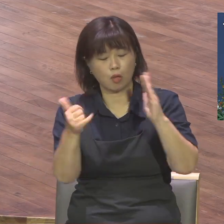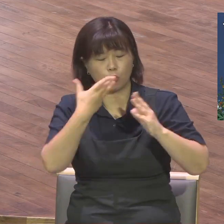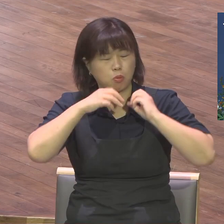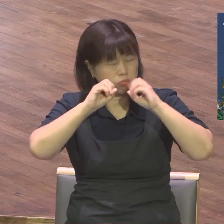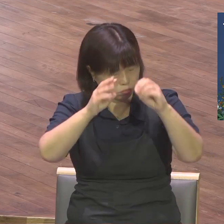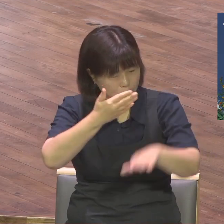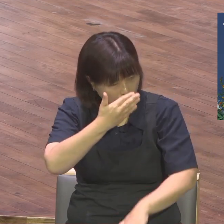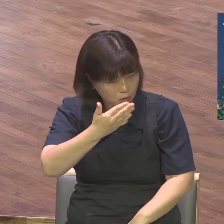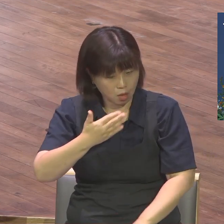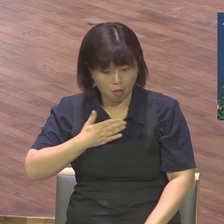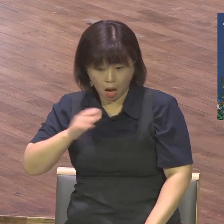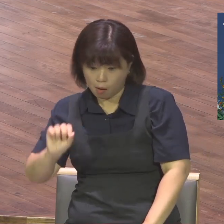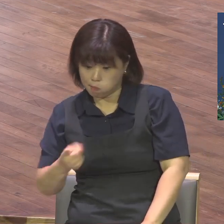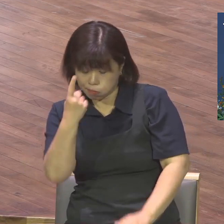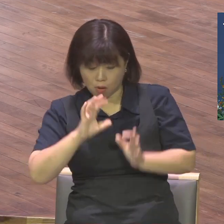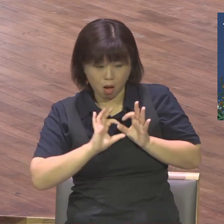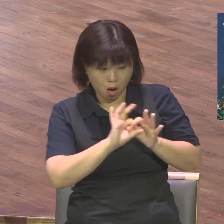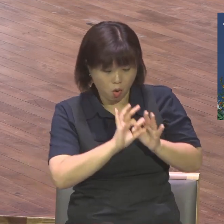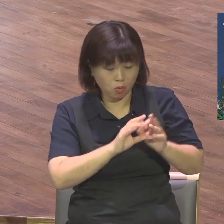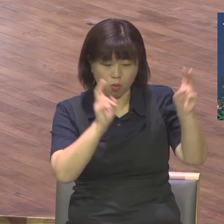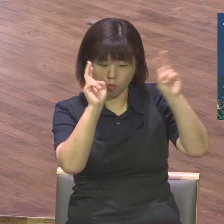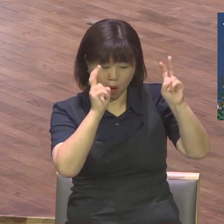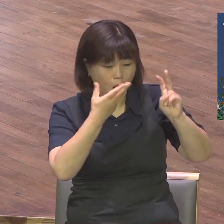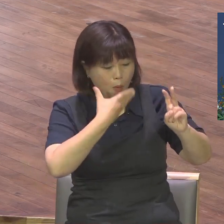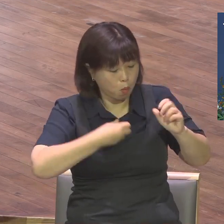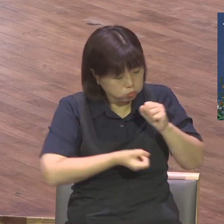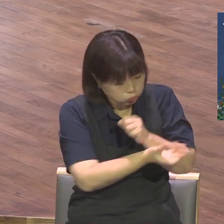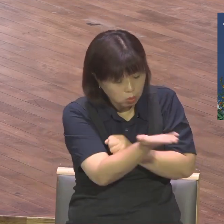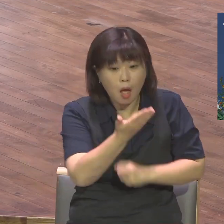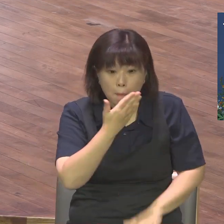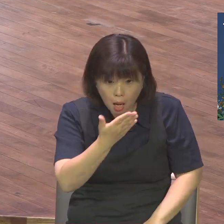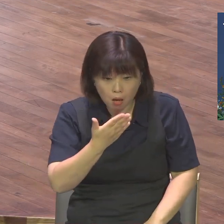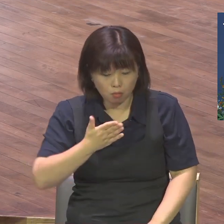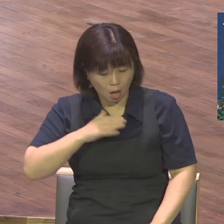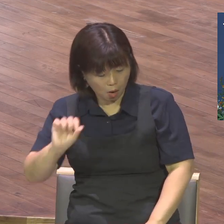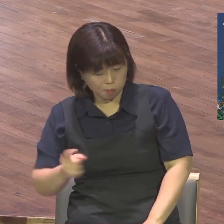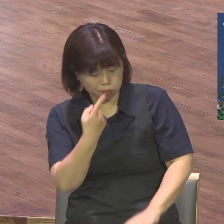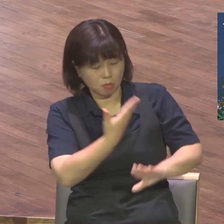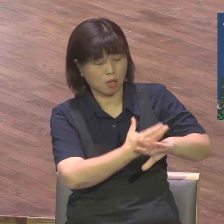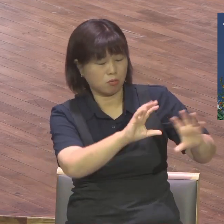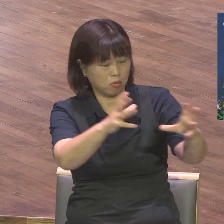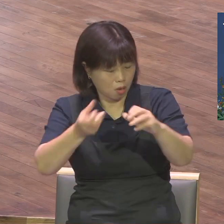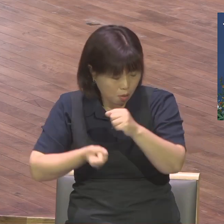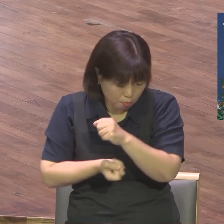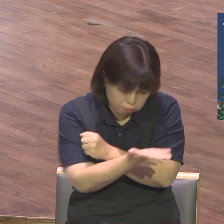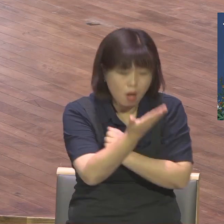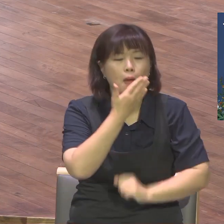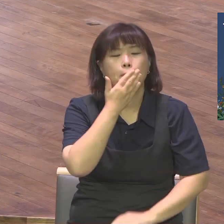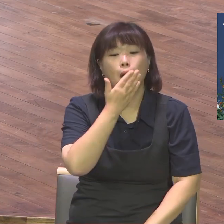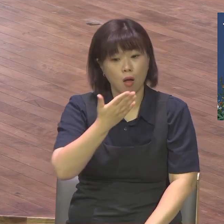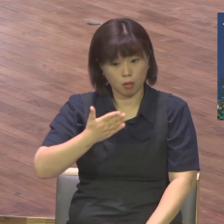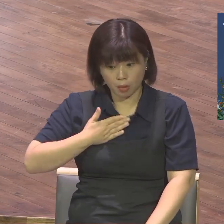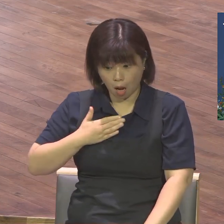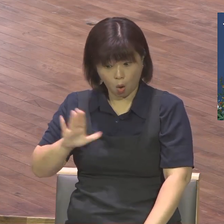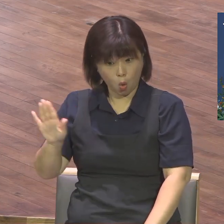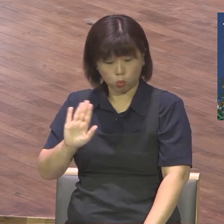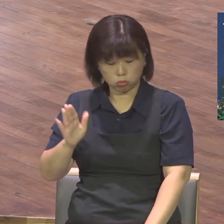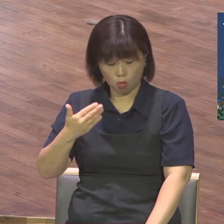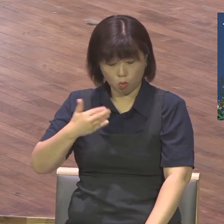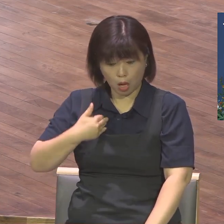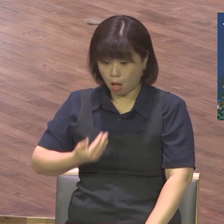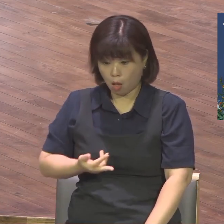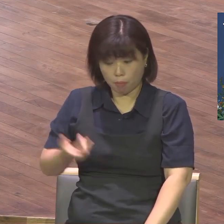살려. 내가 없으면 저 나라 못 살려. 내가 살려야 돼. 아멘. 그래서 한